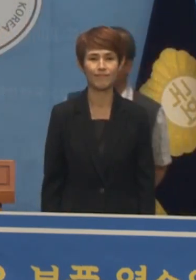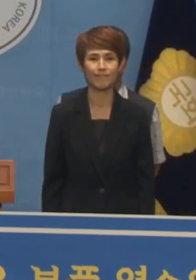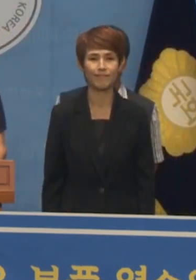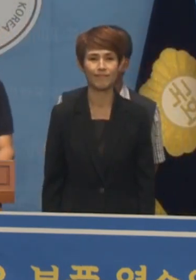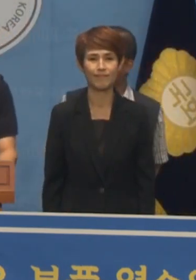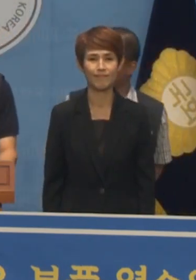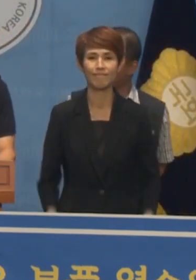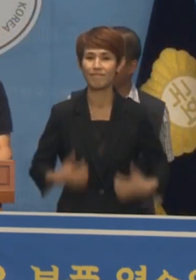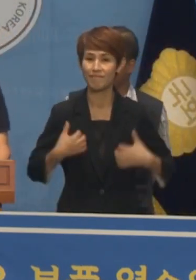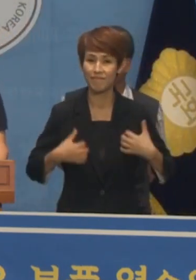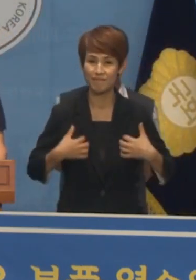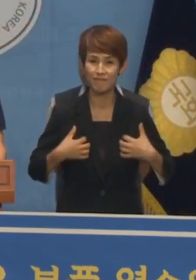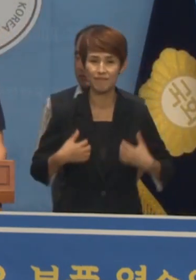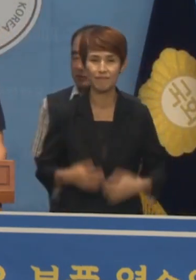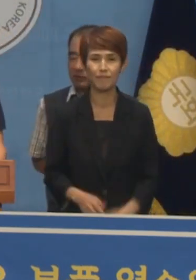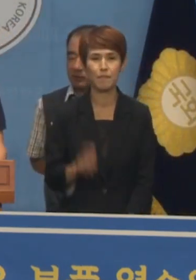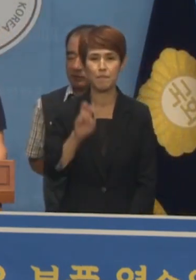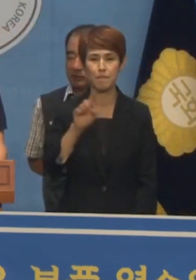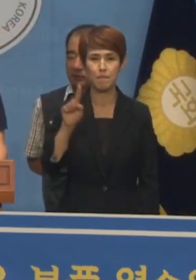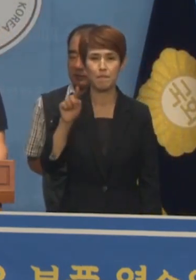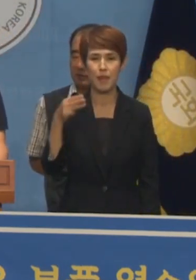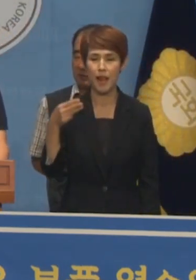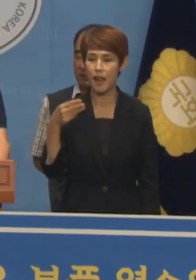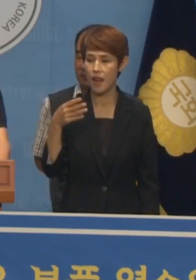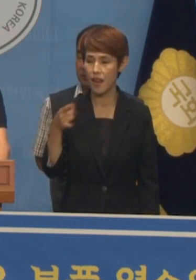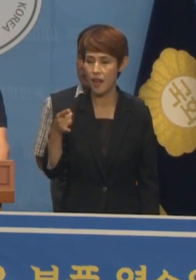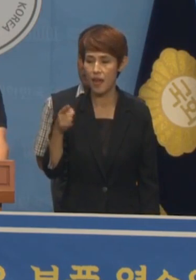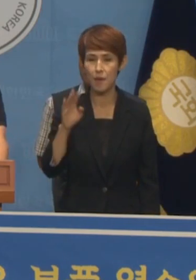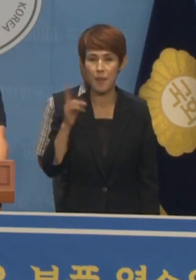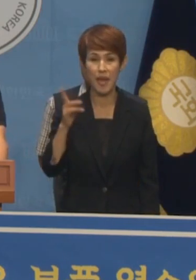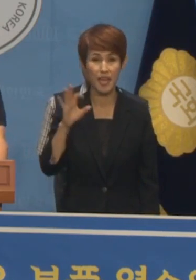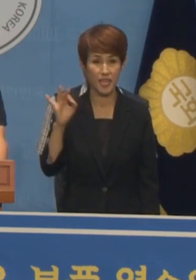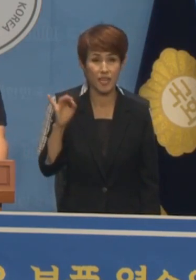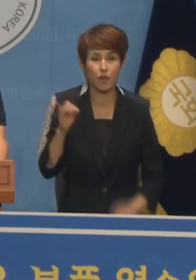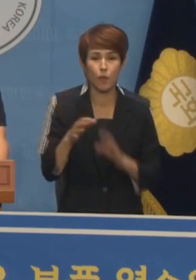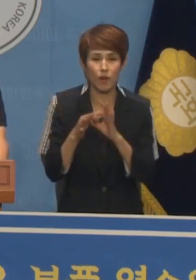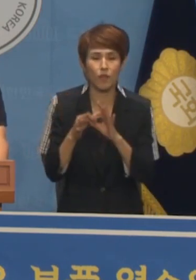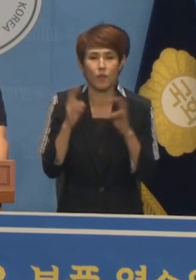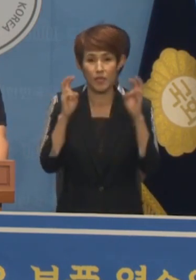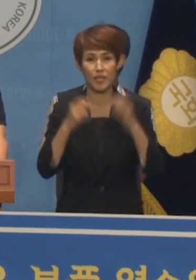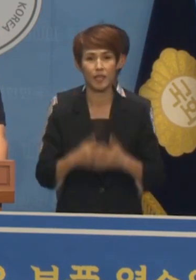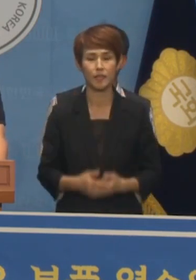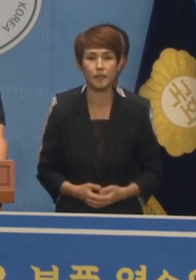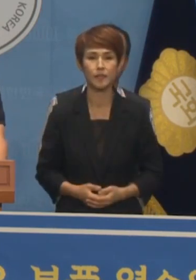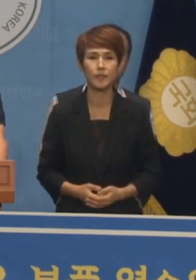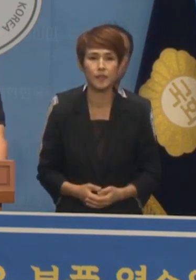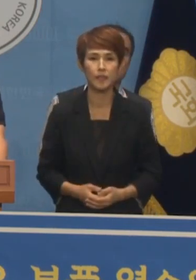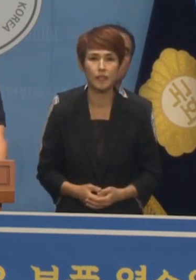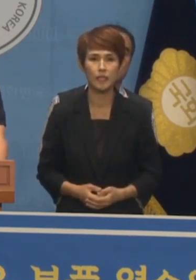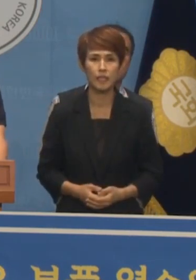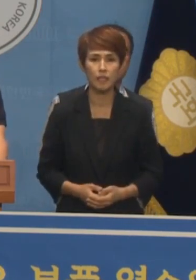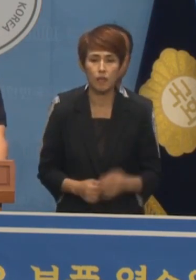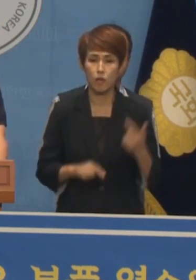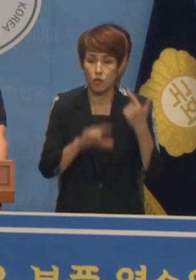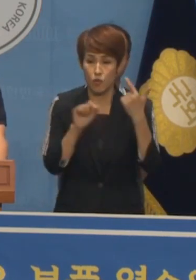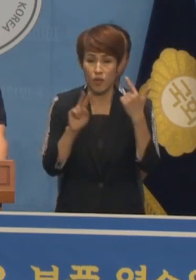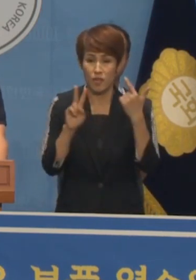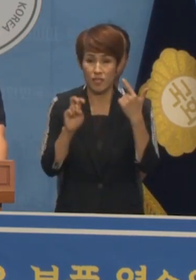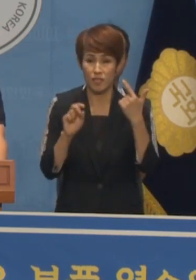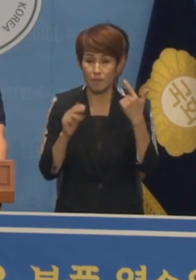네, 반갑습니다. 말레베어 분해 서민재 부분회장입니다. 말레베어 분해는 지난 6월